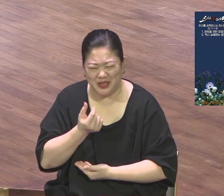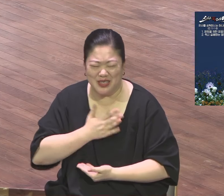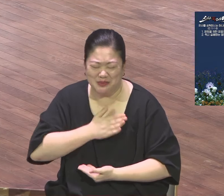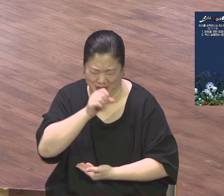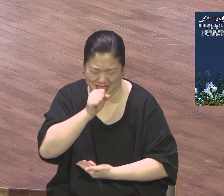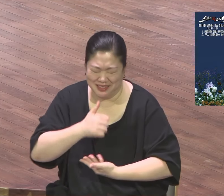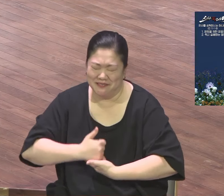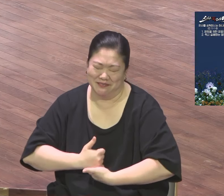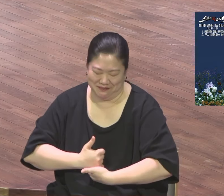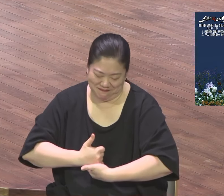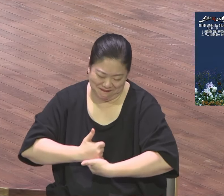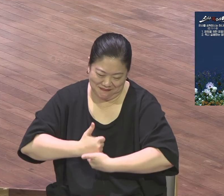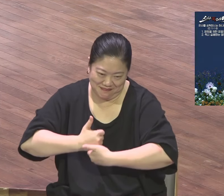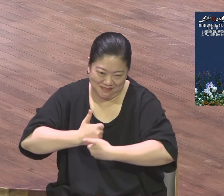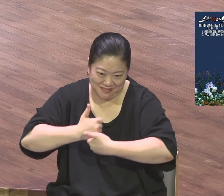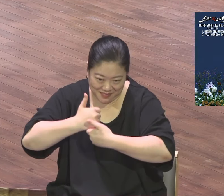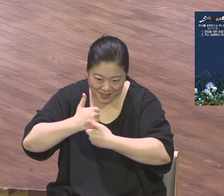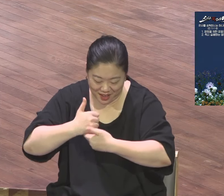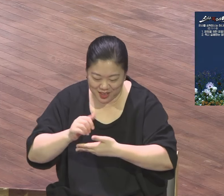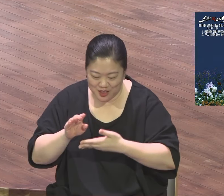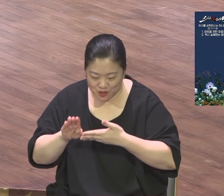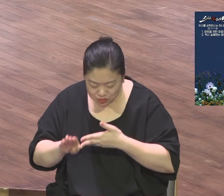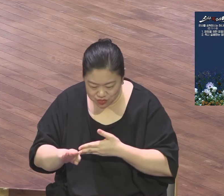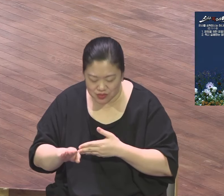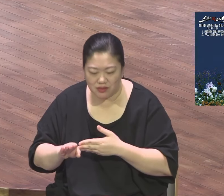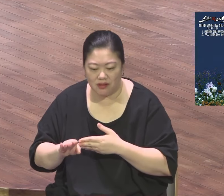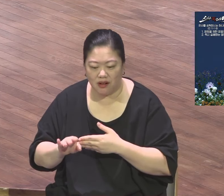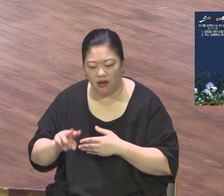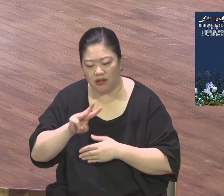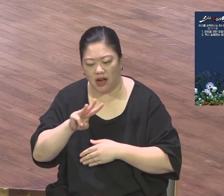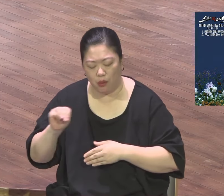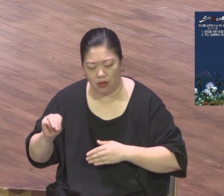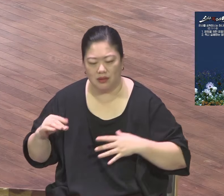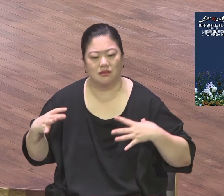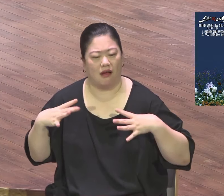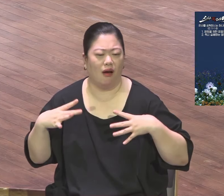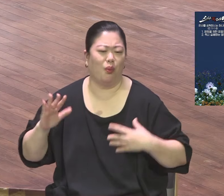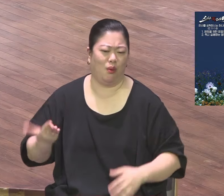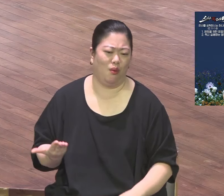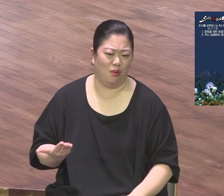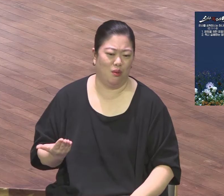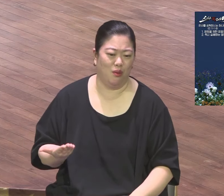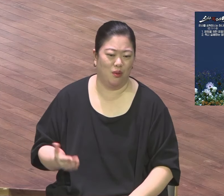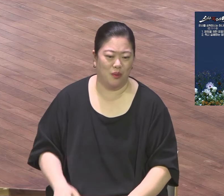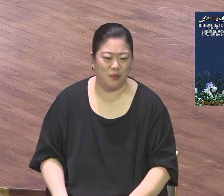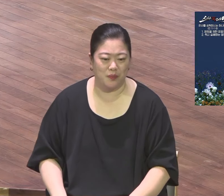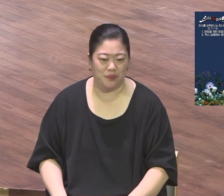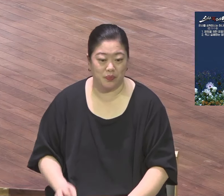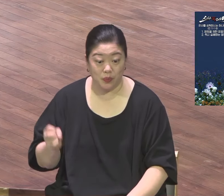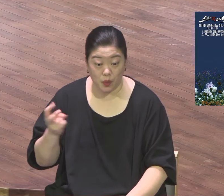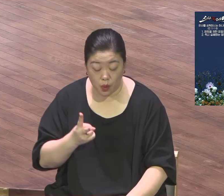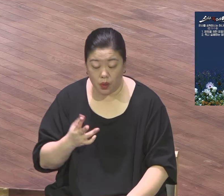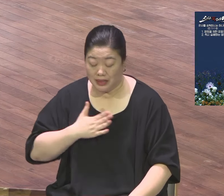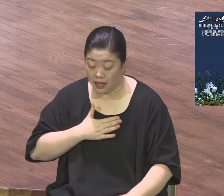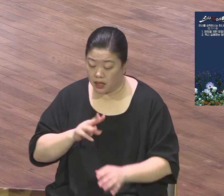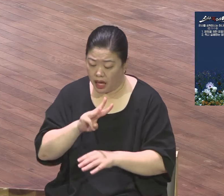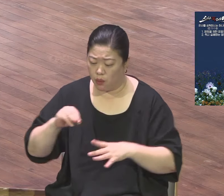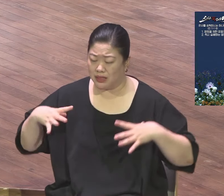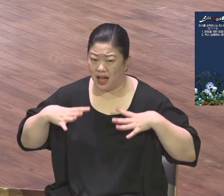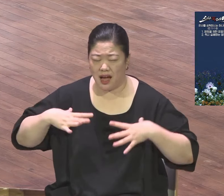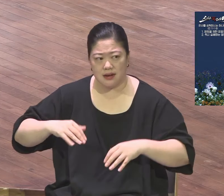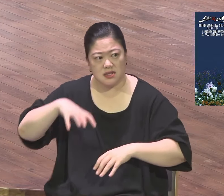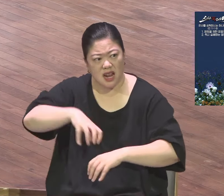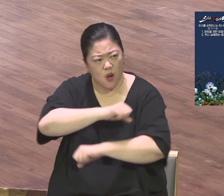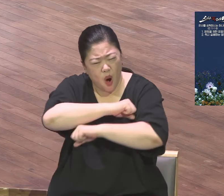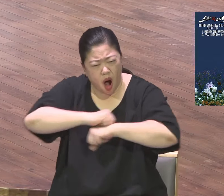한 번도 시험 든 적 없다. 교회적으로 35년 건축하면서 질문도 없다. 전부 다 말씀을 순종했다. 이런 게